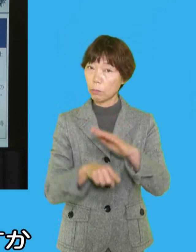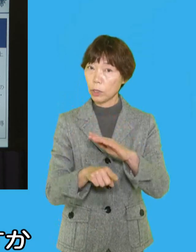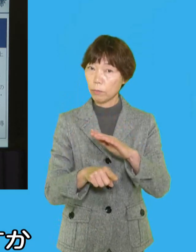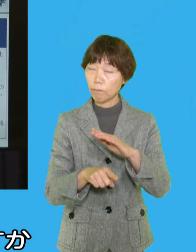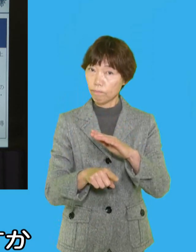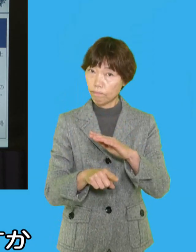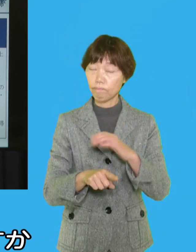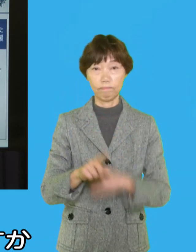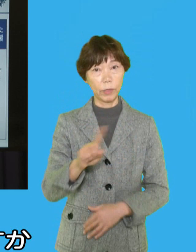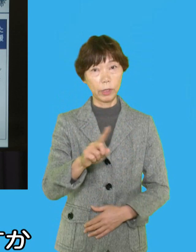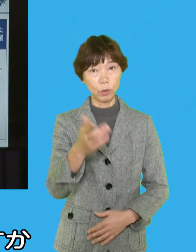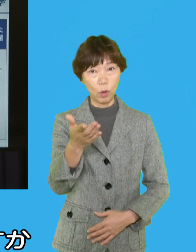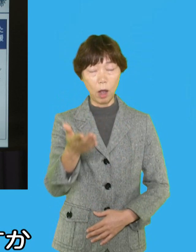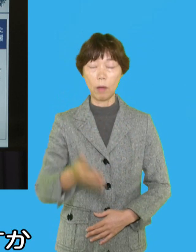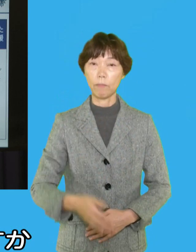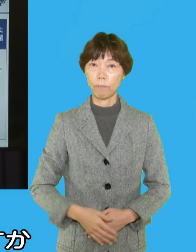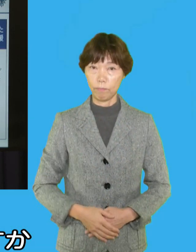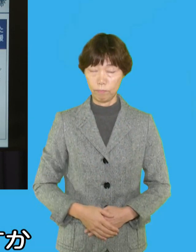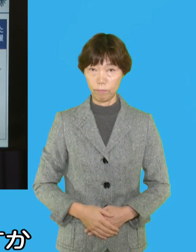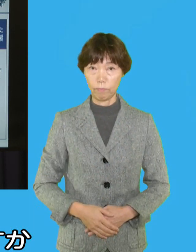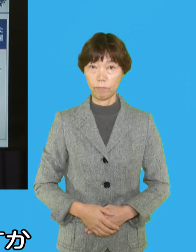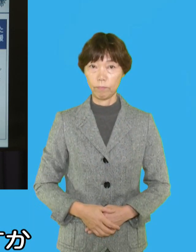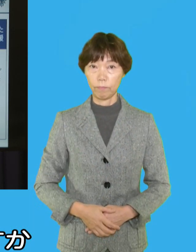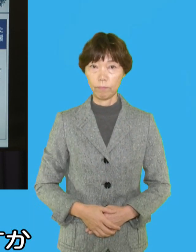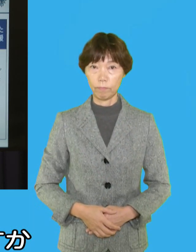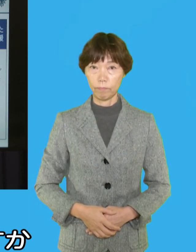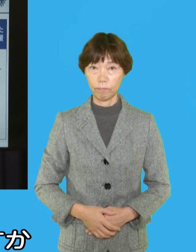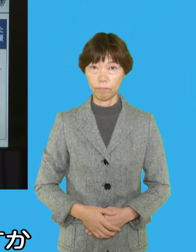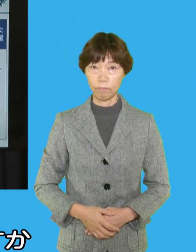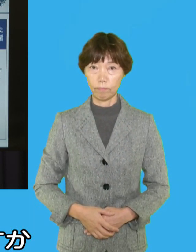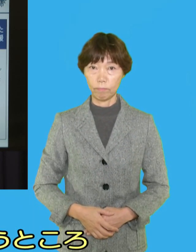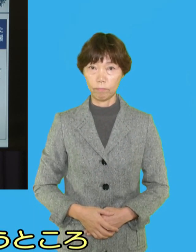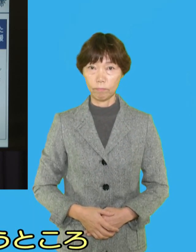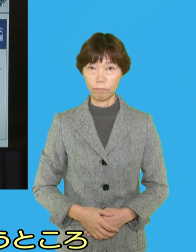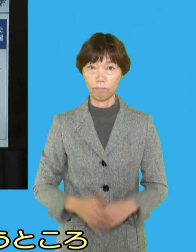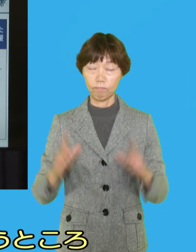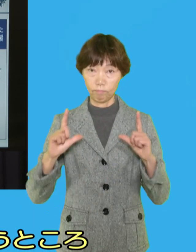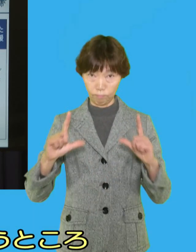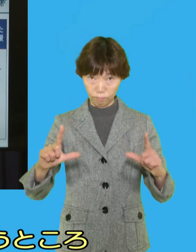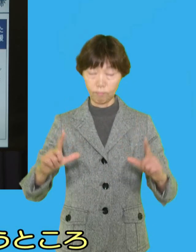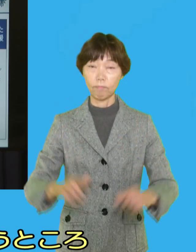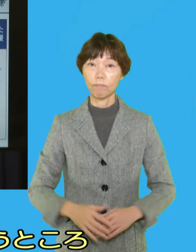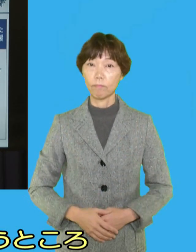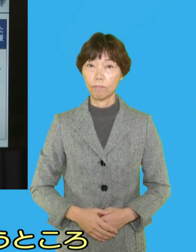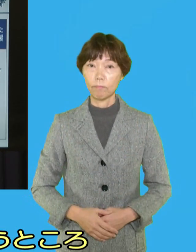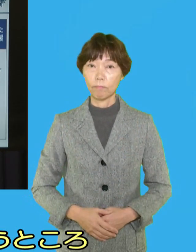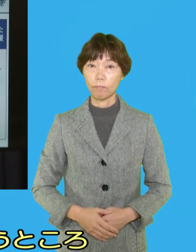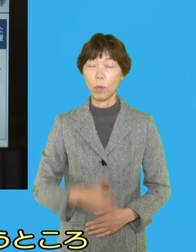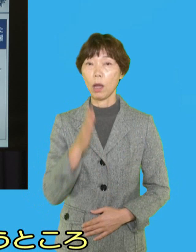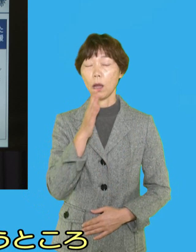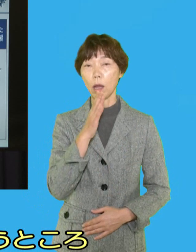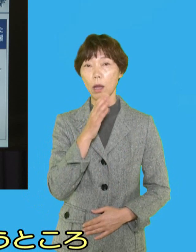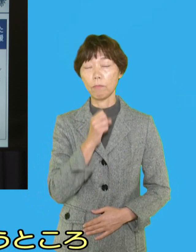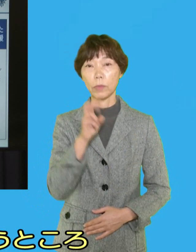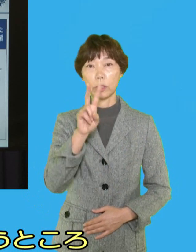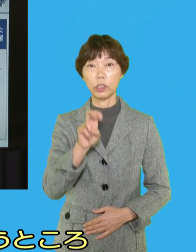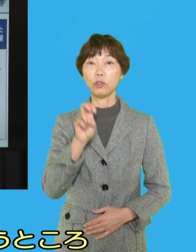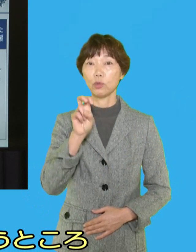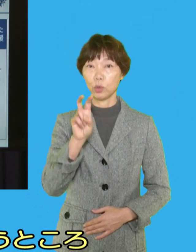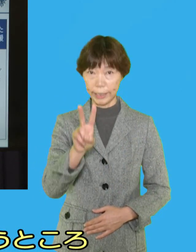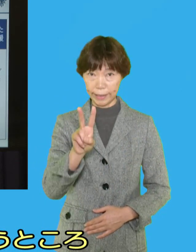27歳という年齢を選んだ理由というのは何かあるんですか？ そうですね、まあ、22歳